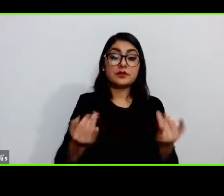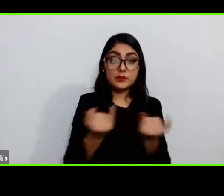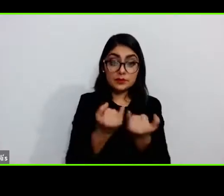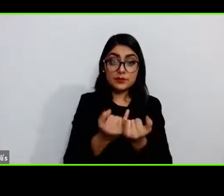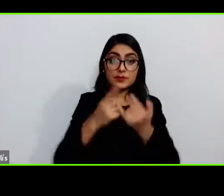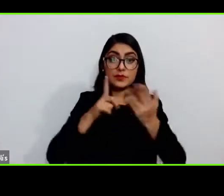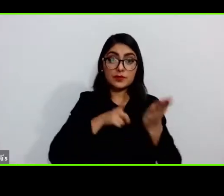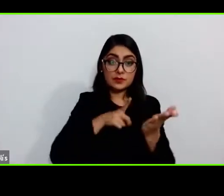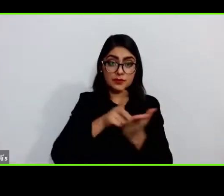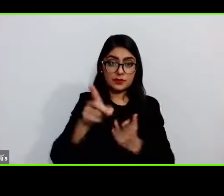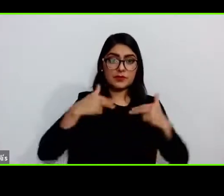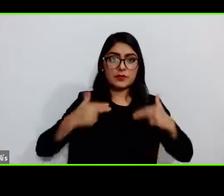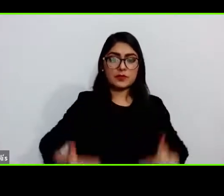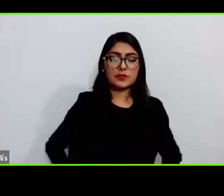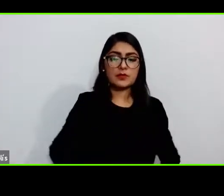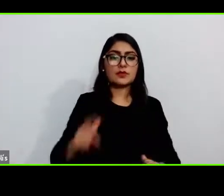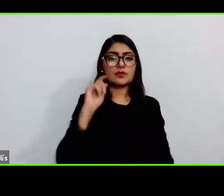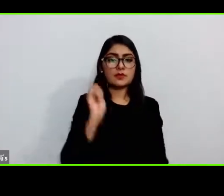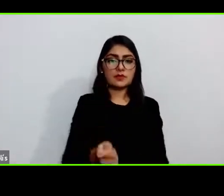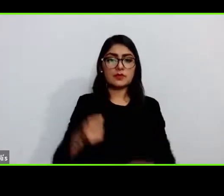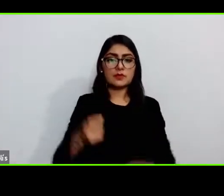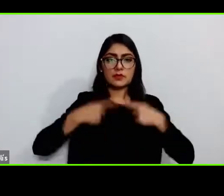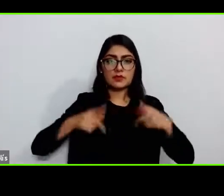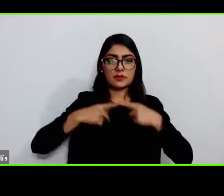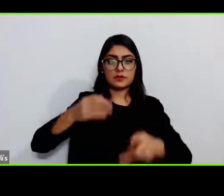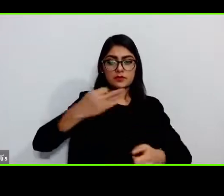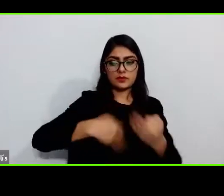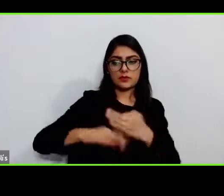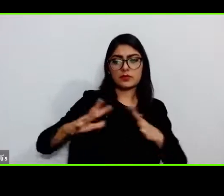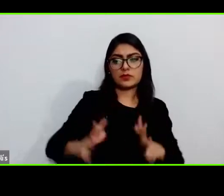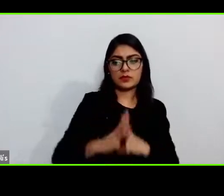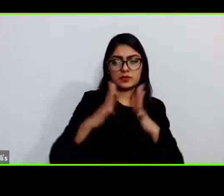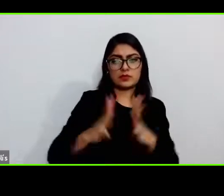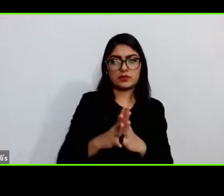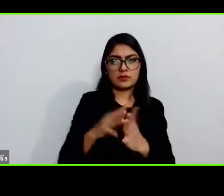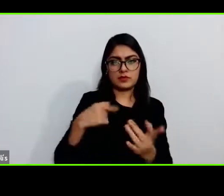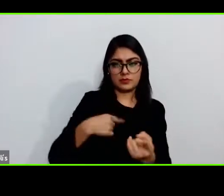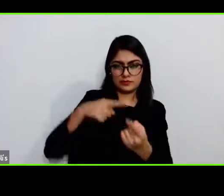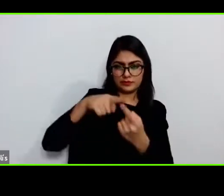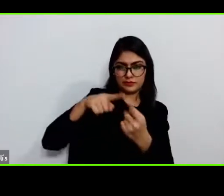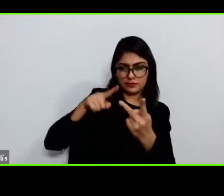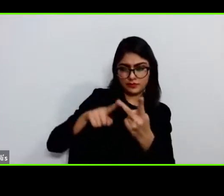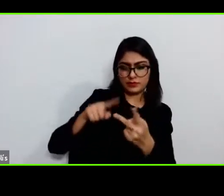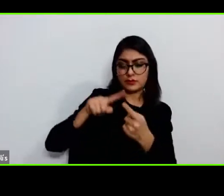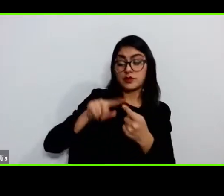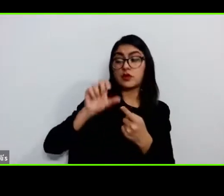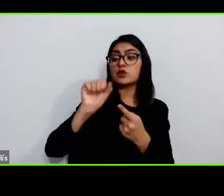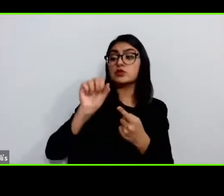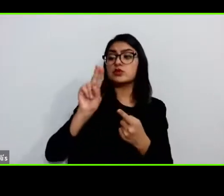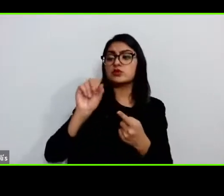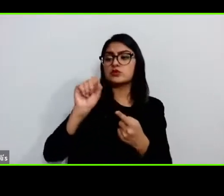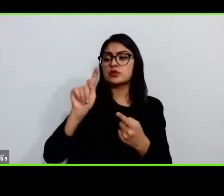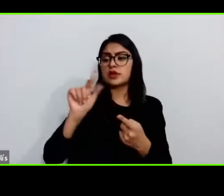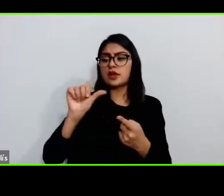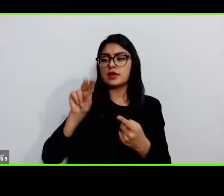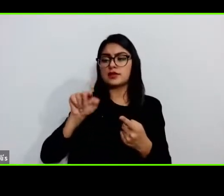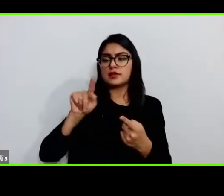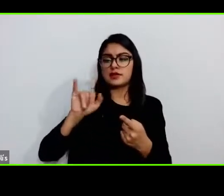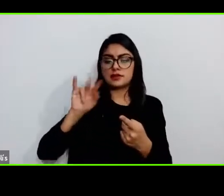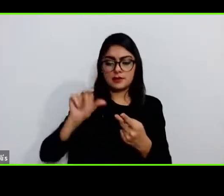en nociones de la democracia, ya sea, por mencionar dos, la concepción sustantiva o la concepción deliberativa de la democracia.